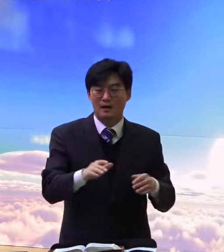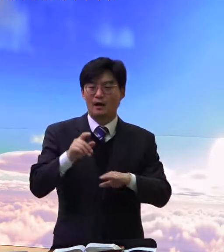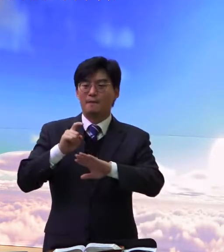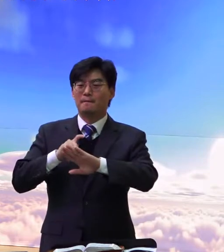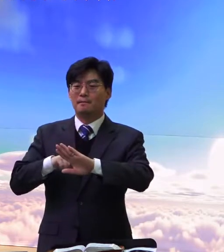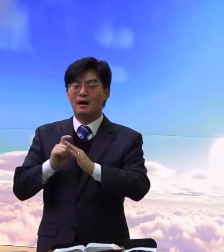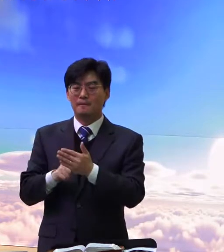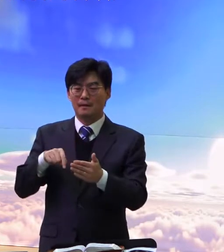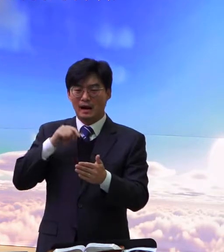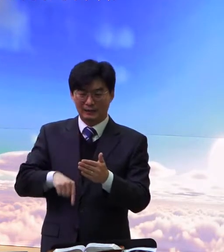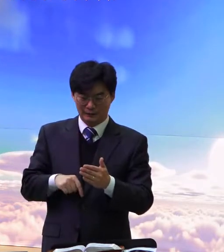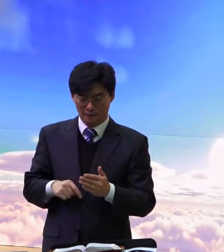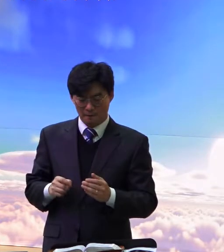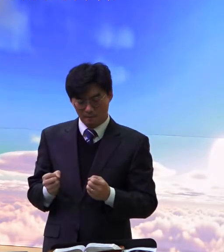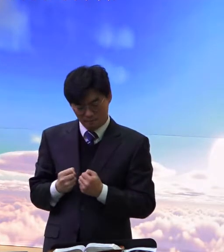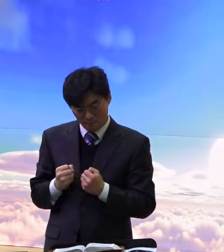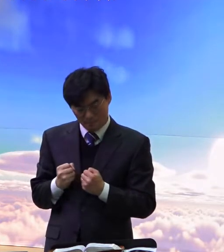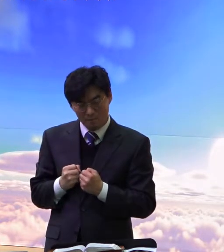말을 했습니다.